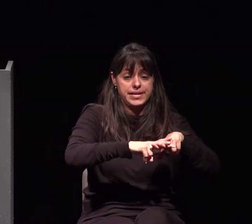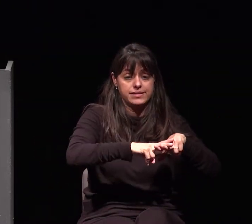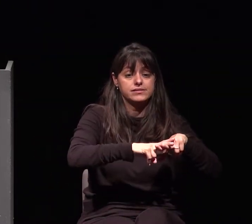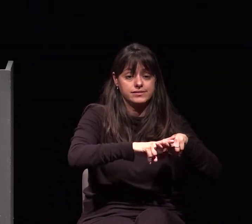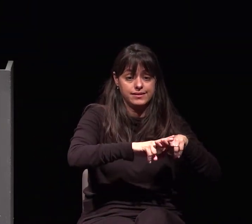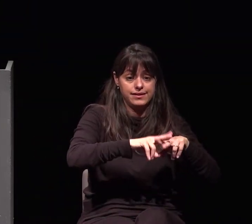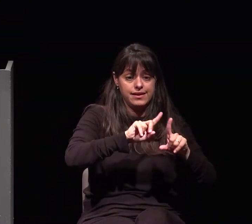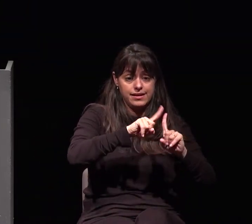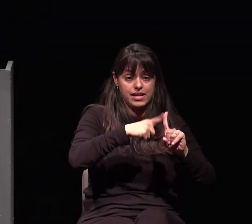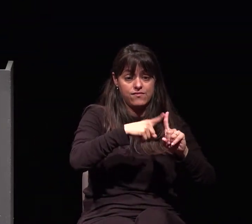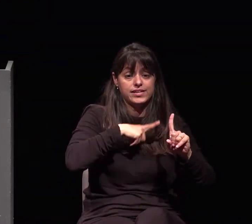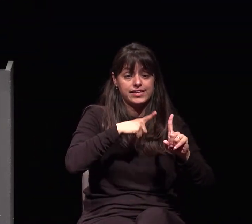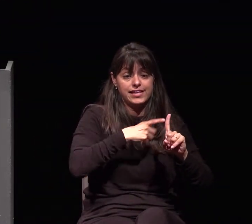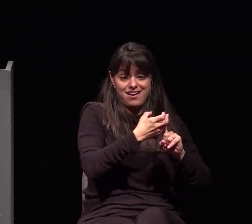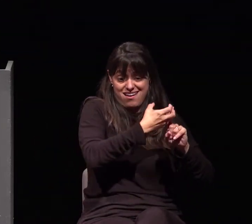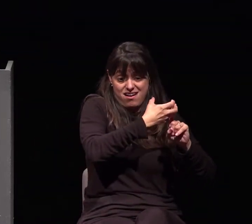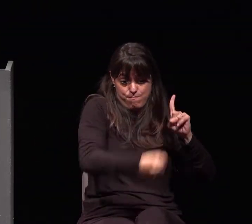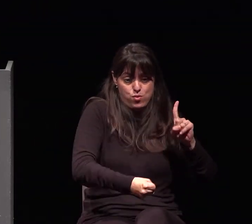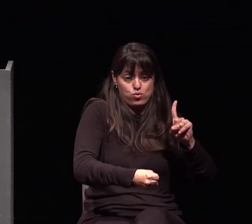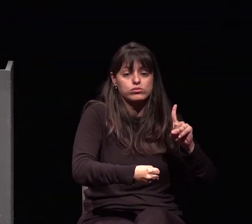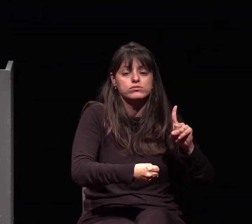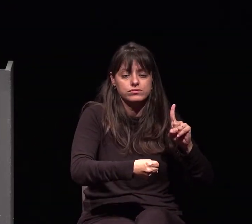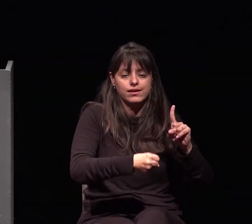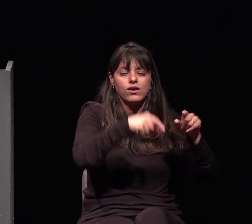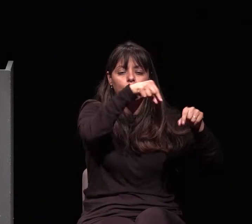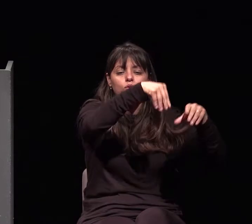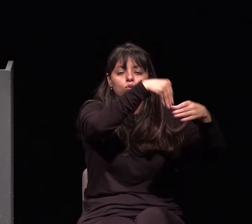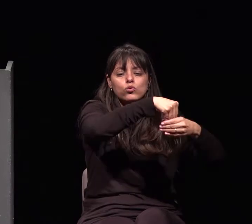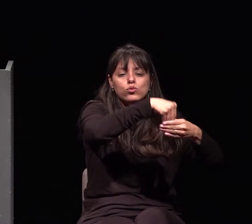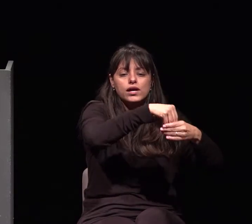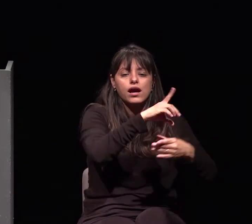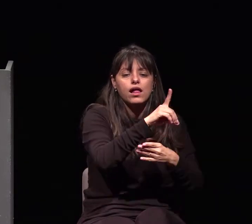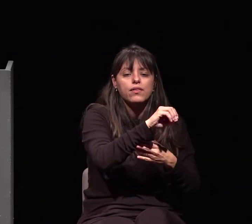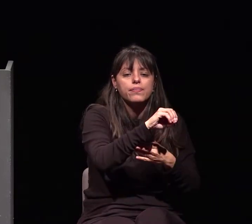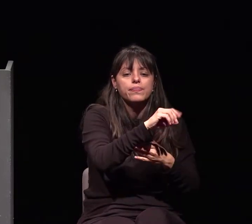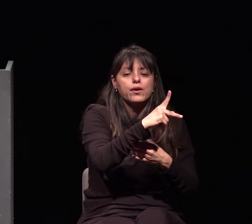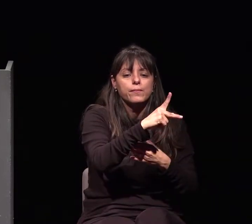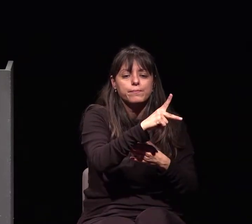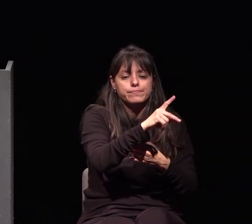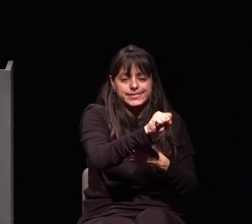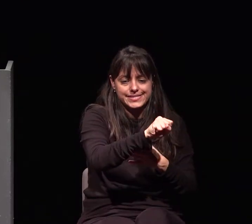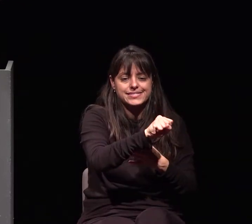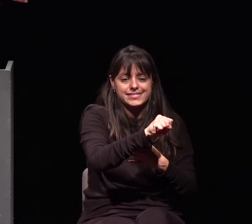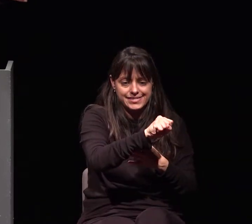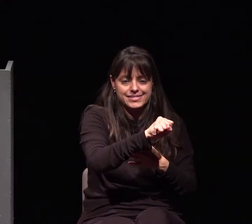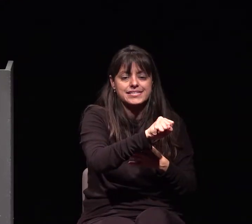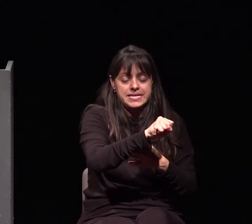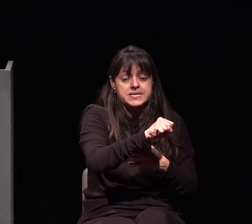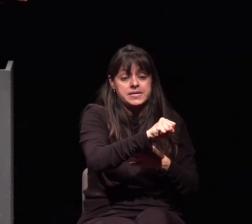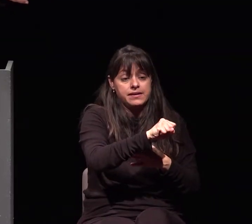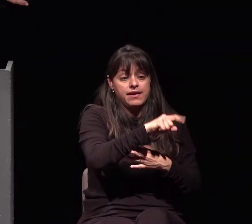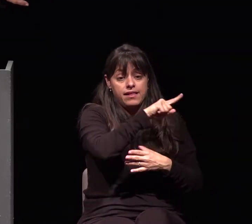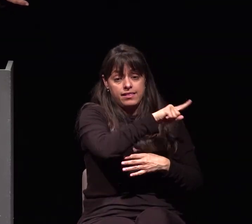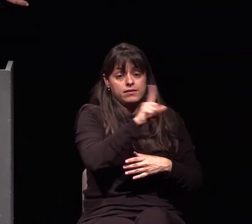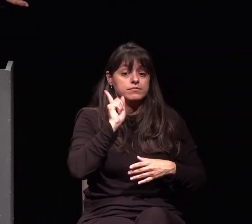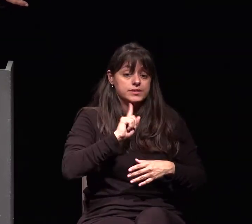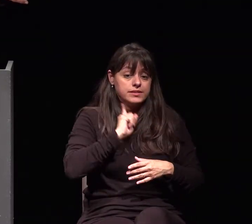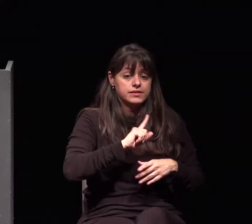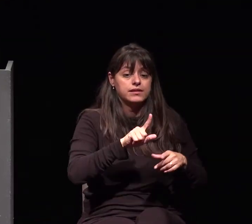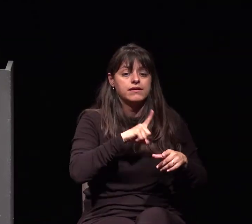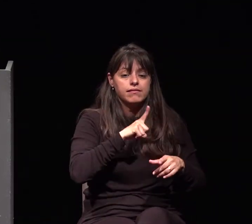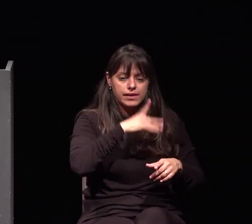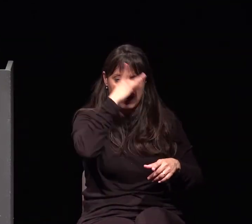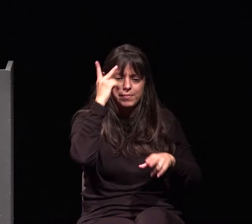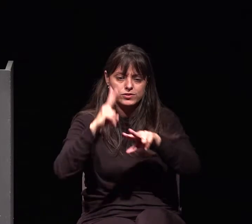aborto criminoso em uma sala do DOPS de Belo Horizonte, Minas Gerais, na presença dos demais presos políticos e dos